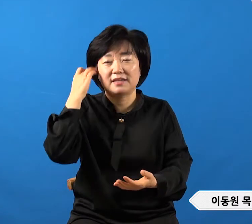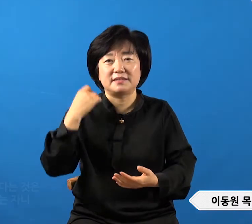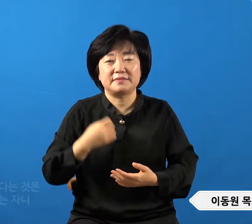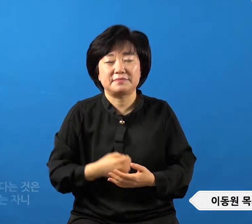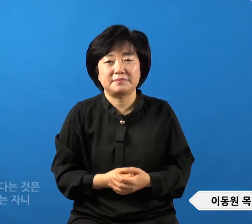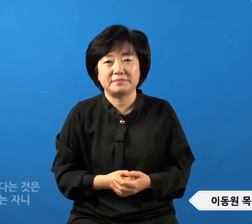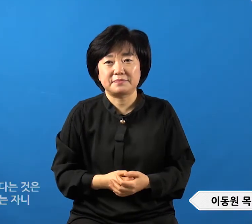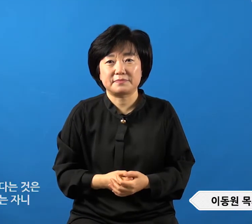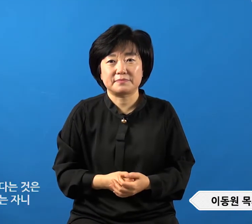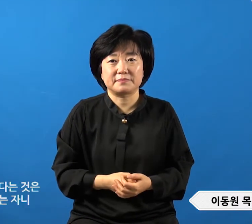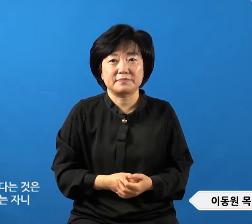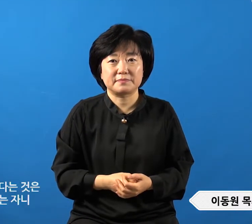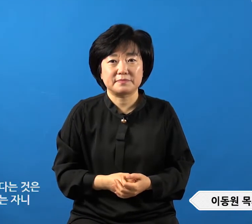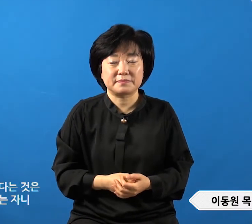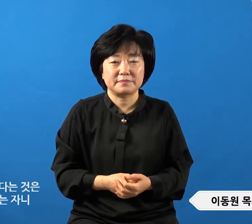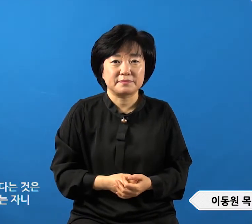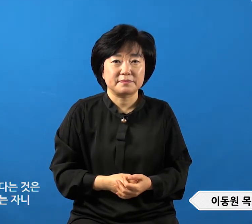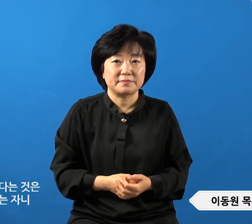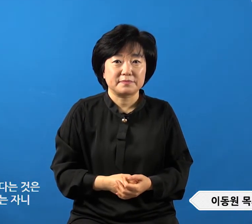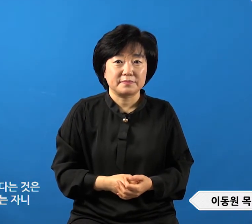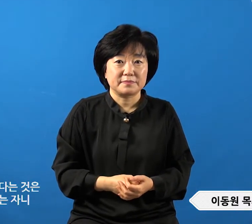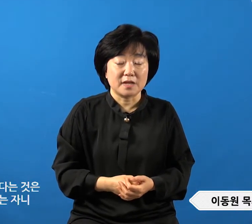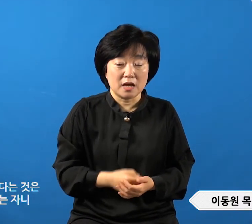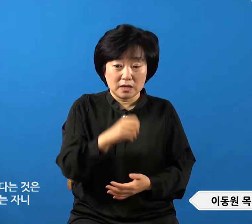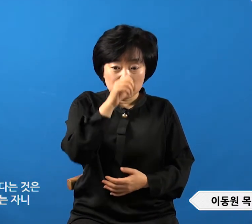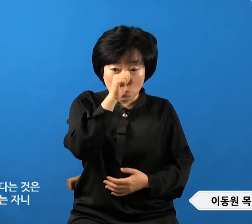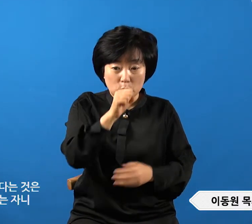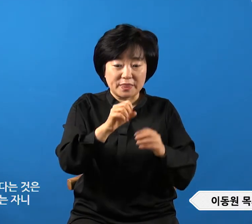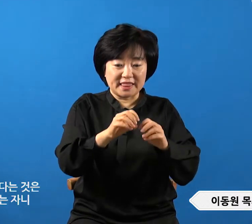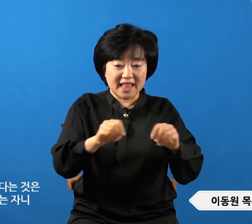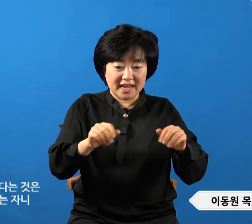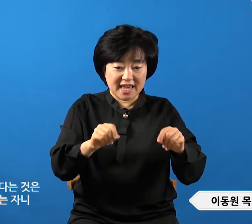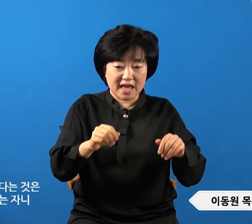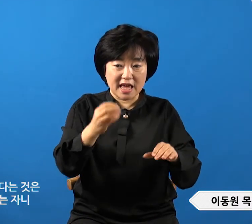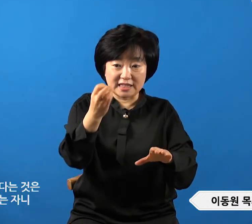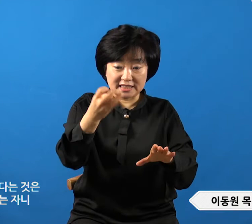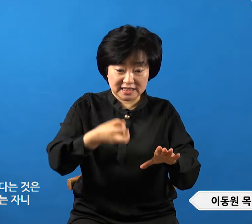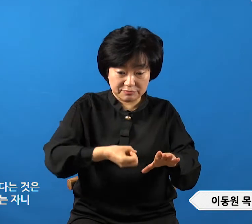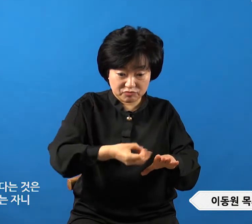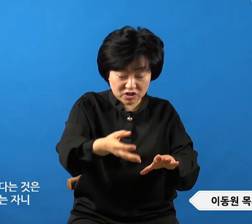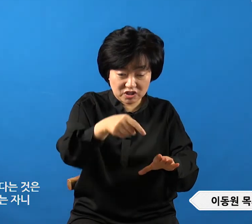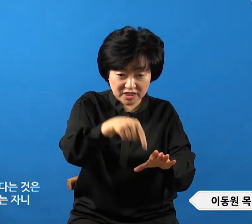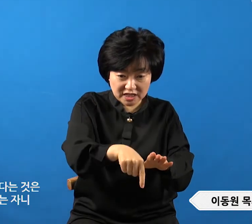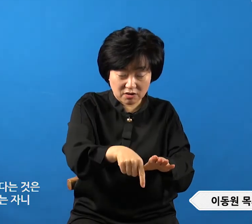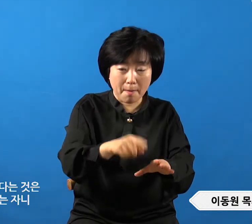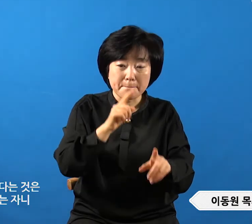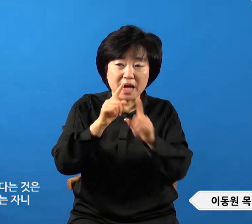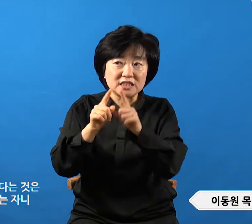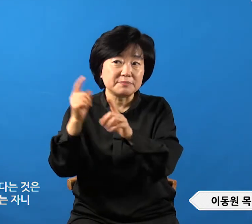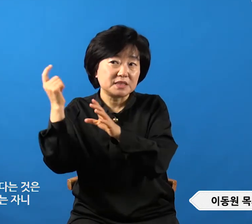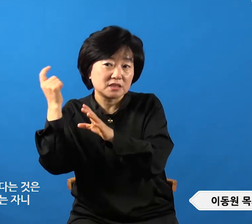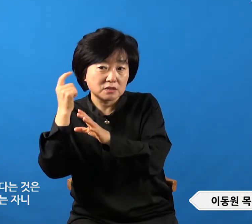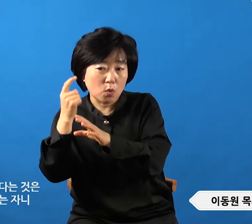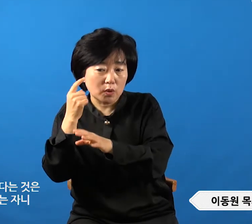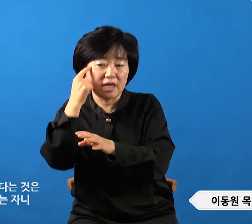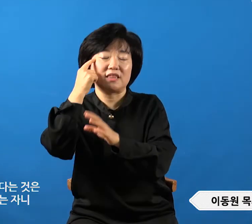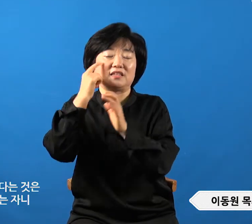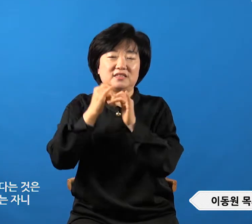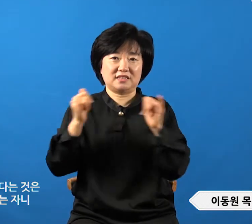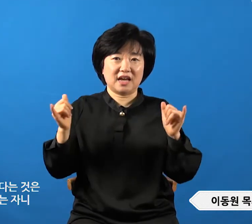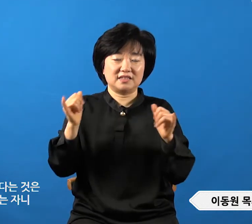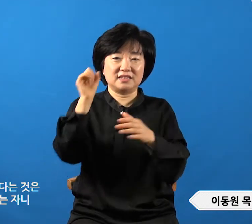읽어보겠습니다. 마태복음 13장 23절 시작. 좋은 땅에 뿌려졌다는 것은 말씀을 듣고 깨닫는